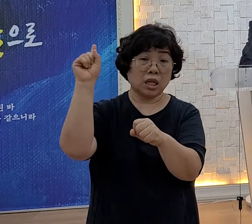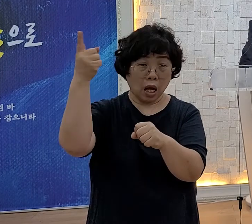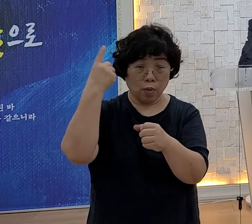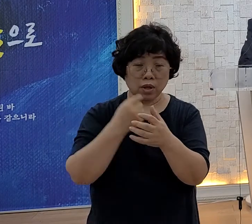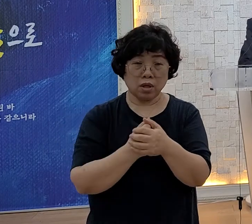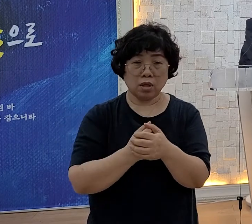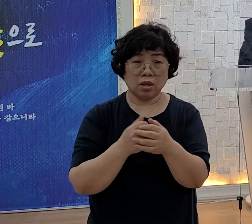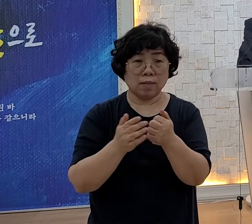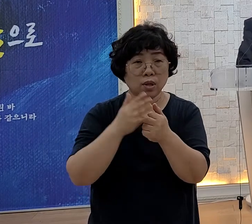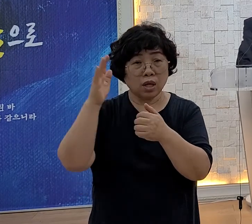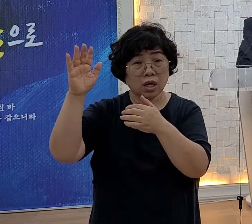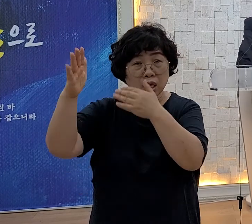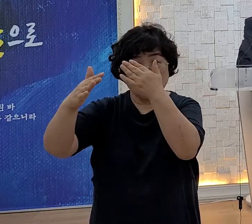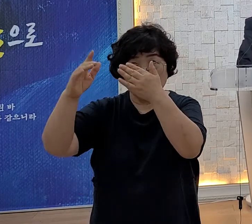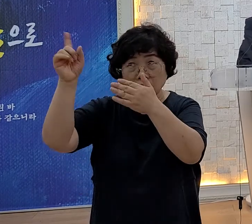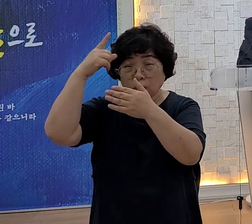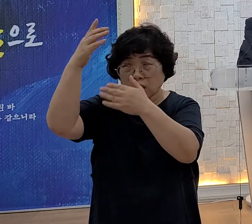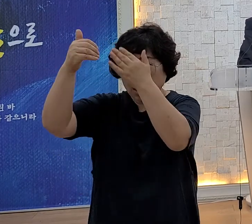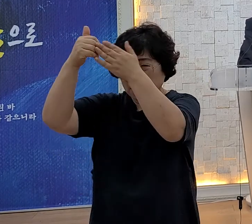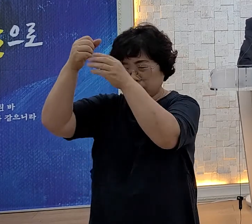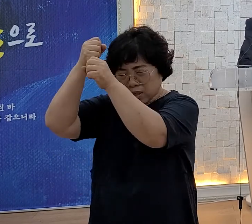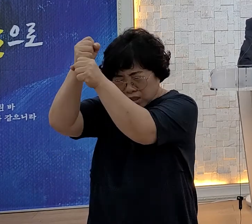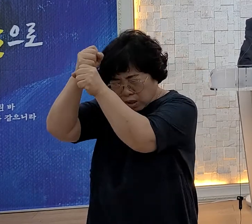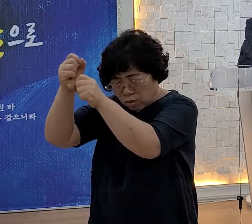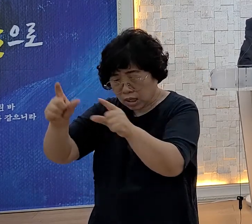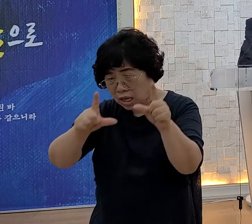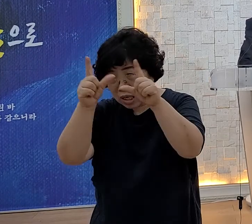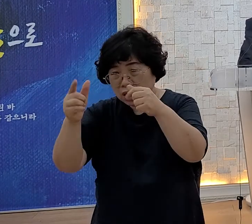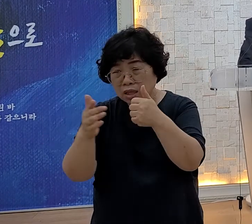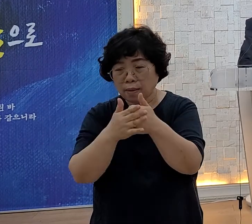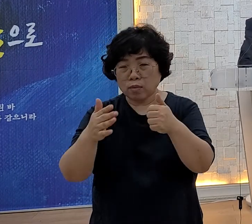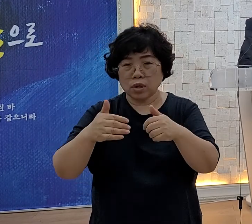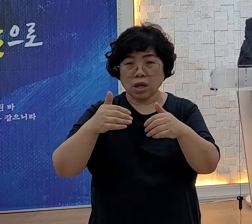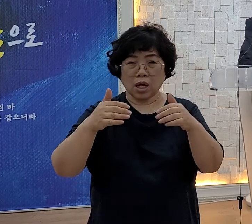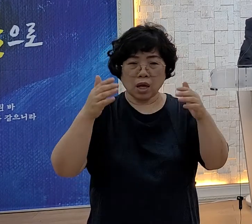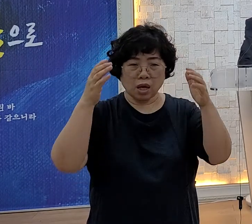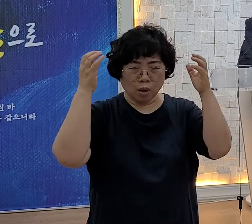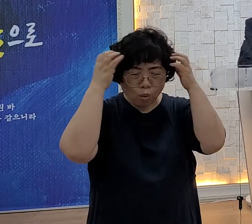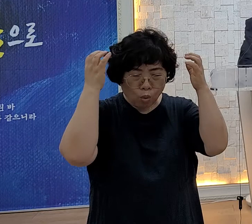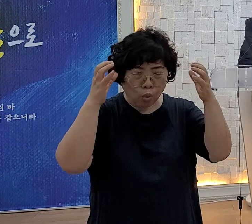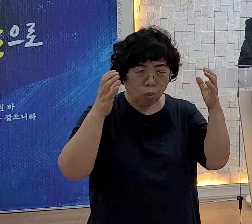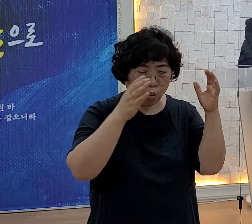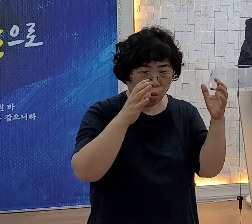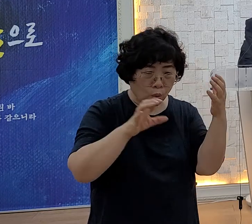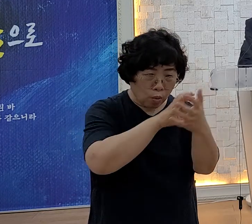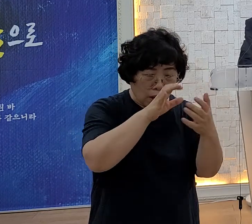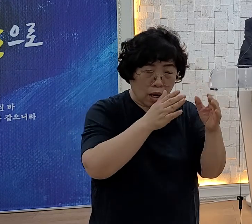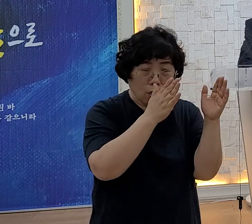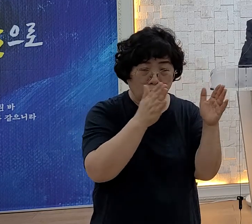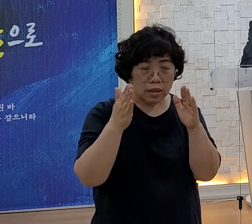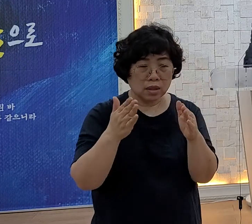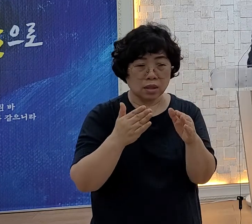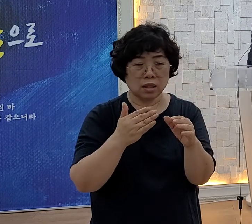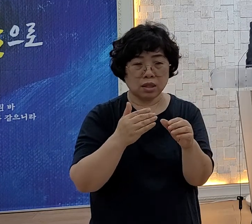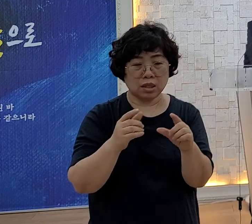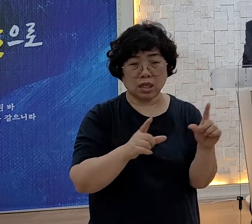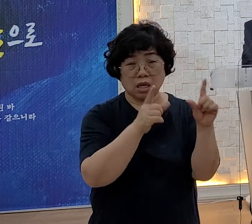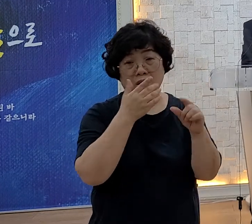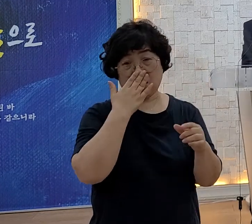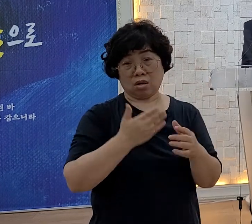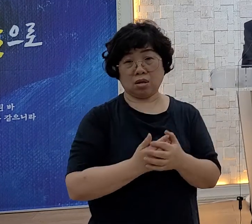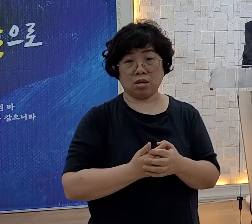때문에 그 연단의 과정을 이길 수 있었다. 사랑하는 성도 여러분, 우리도 이번 한 주간